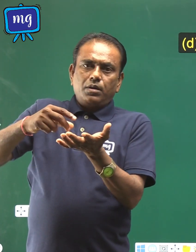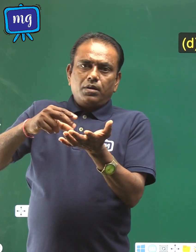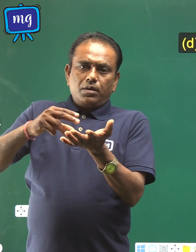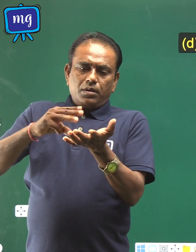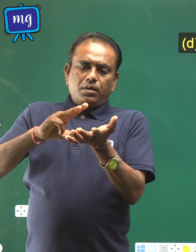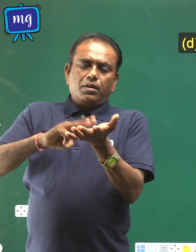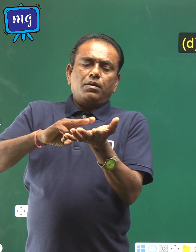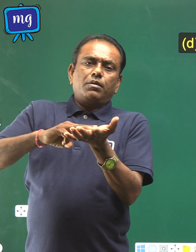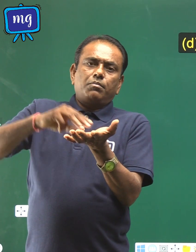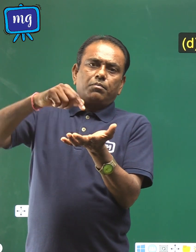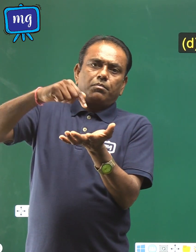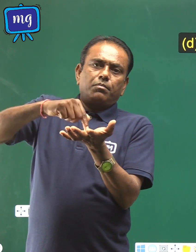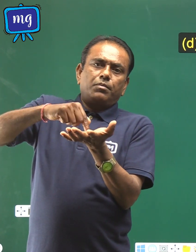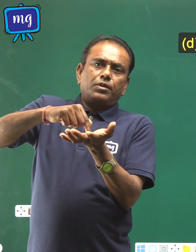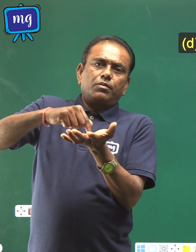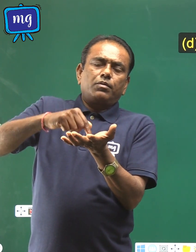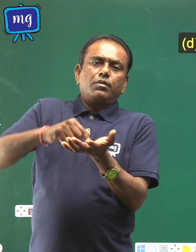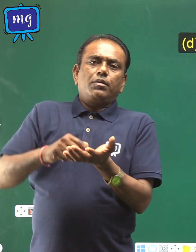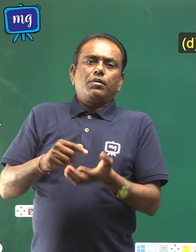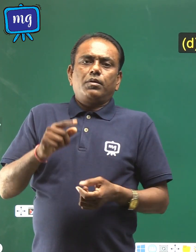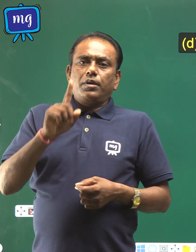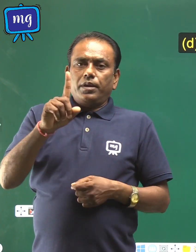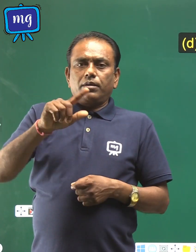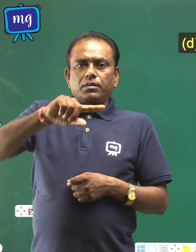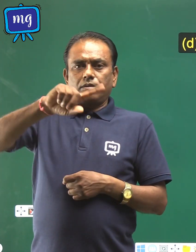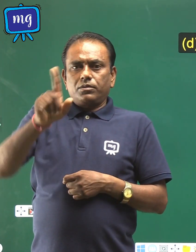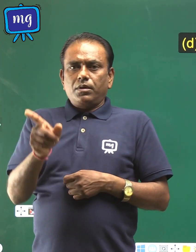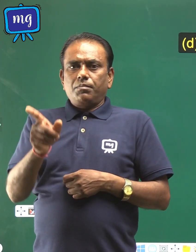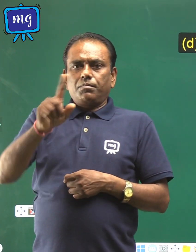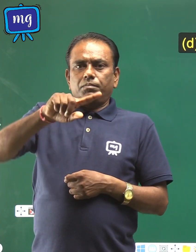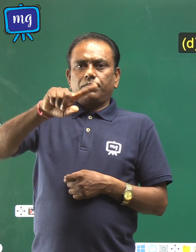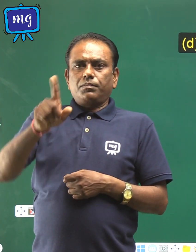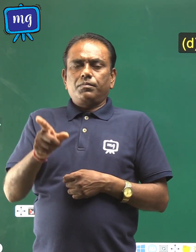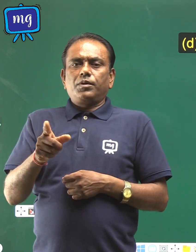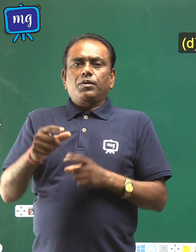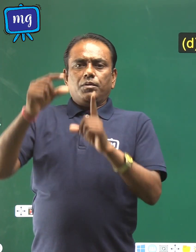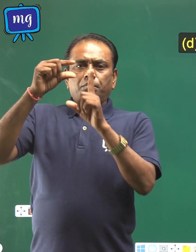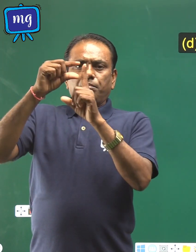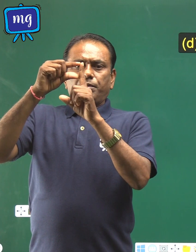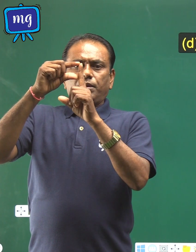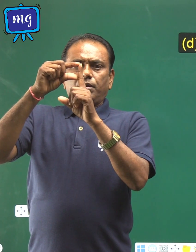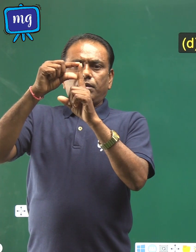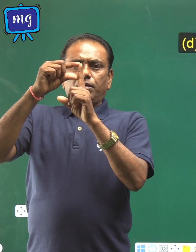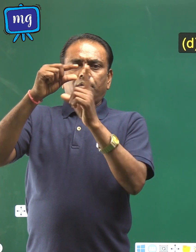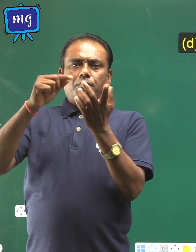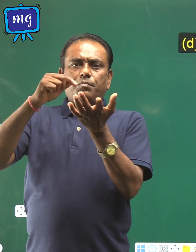M बिंदु पर रखकर एक चाप काटा P बिंदु पर।